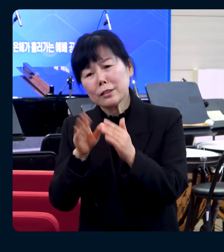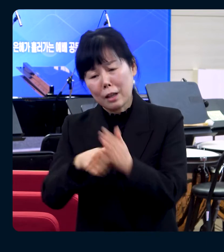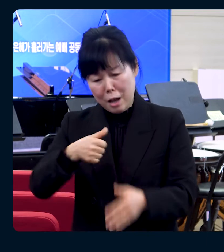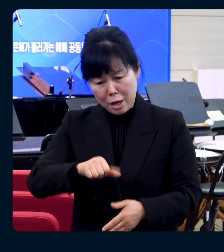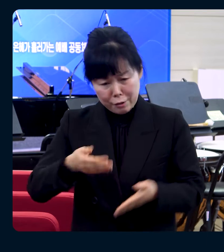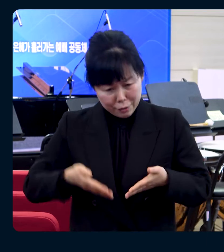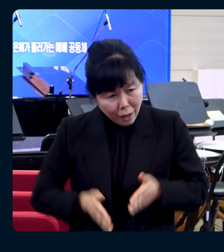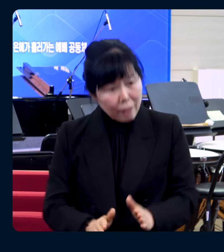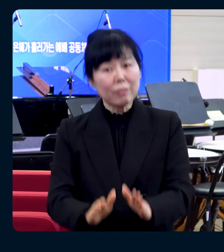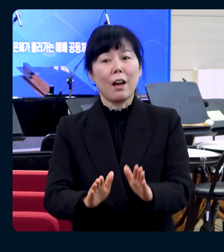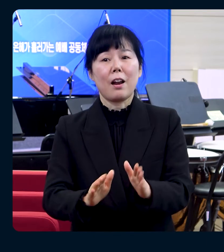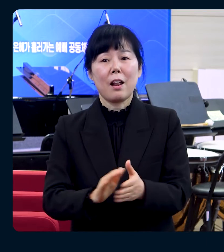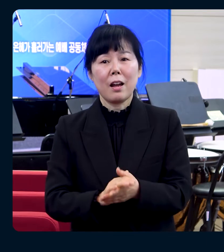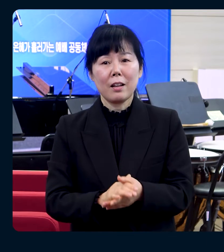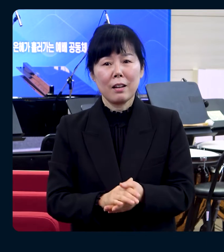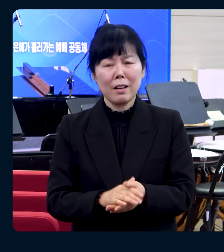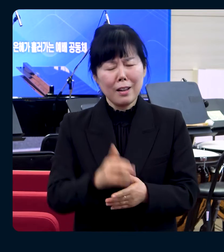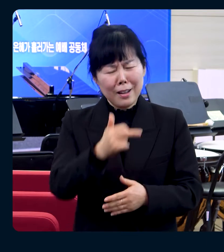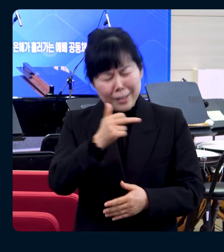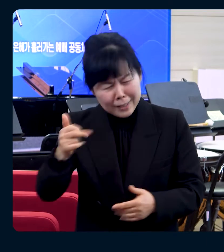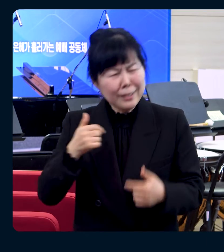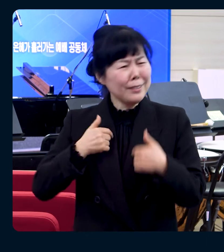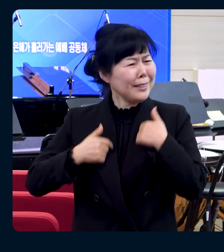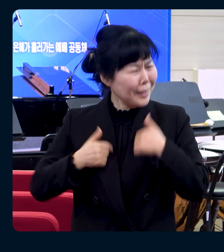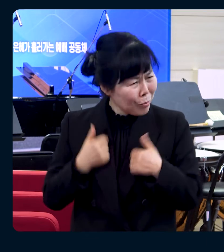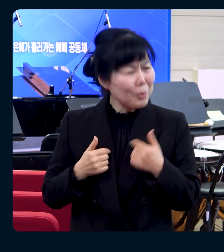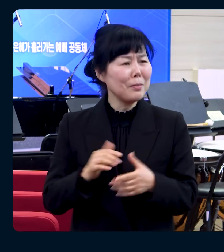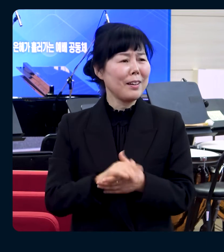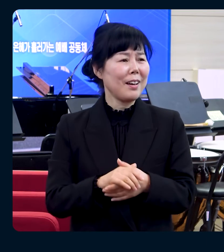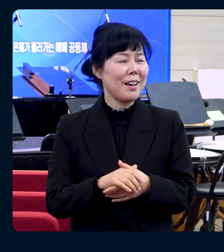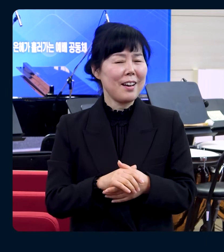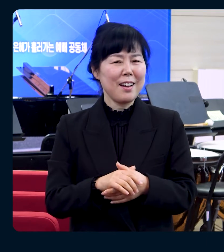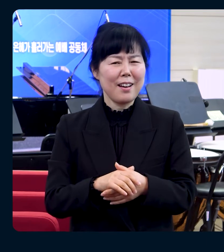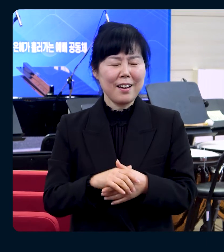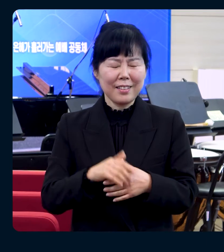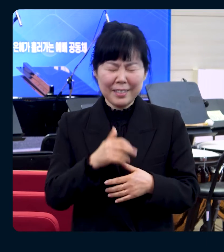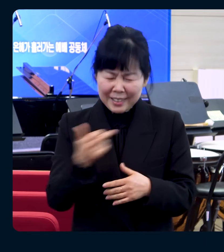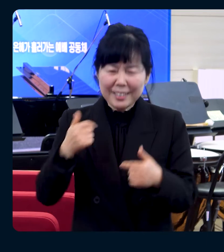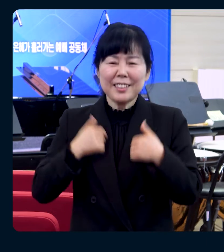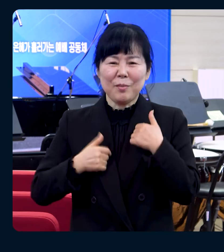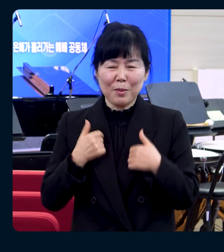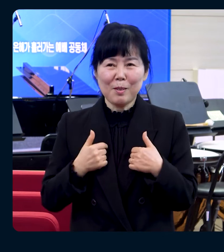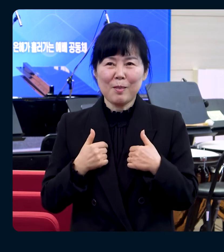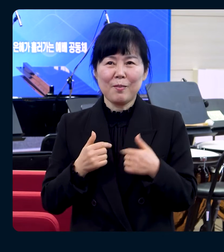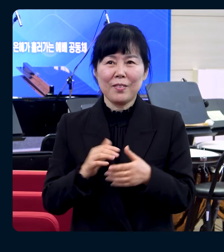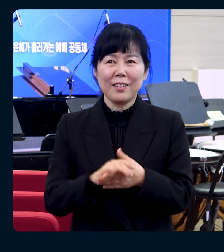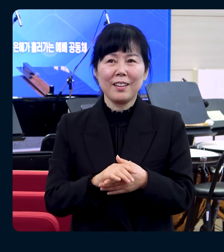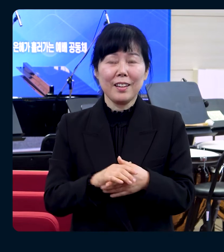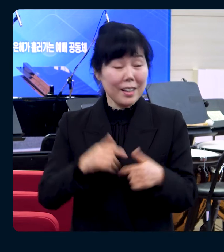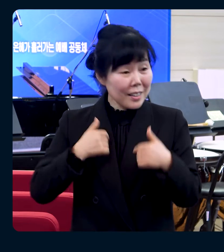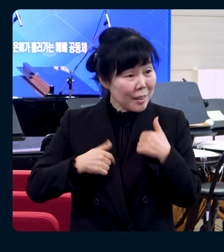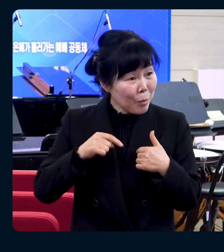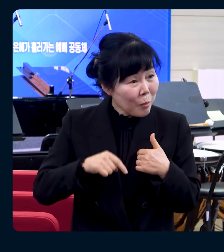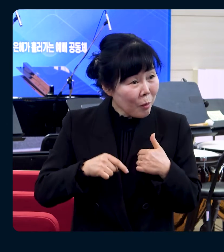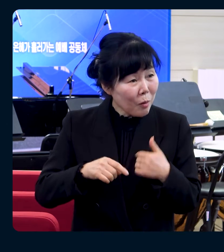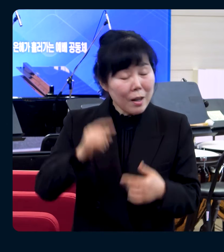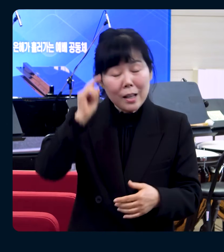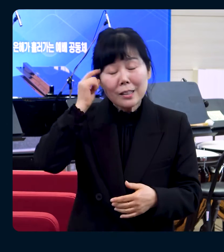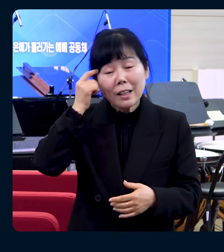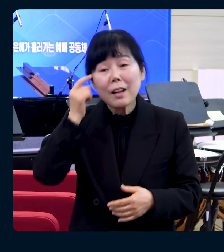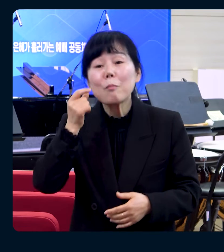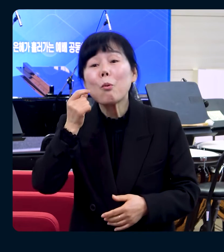낳았도다. 이 말은요, 이 기쁨이 얼마나 큰 것인지를 말하고 있으면서, 그러면서 정말 이